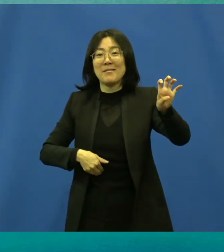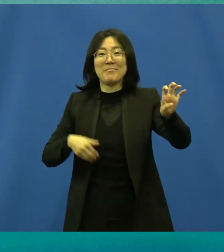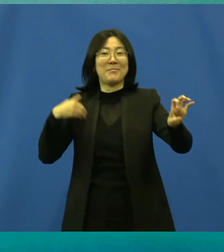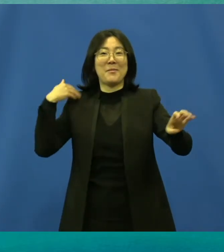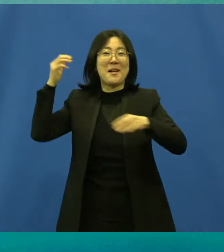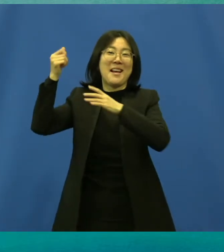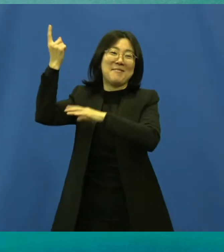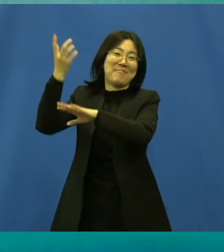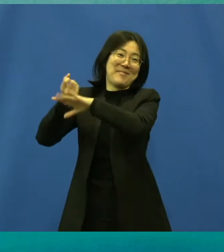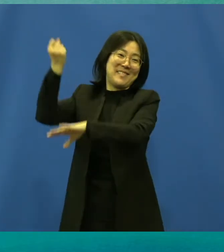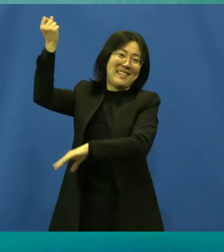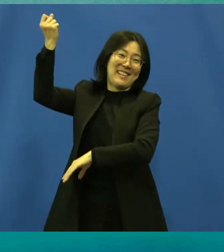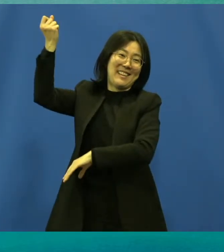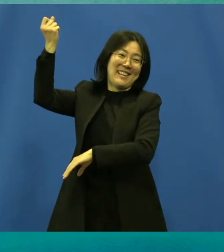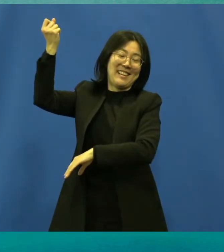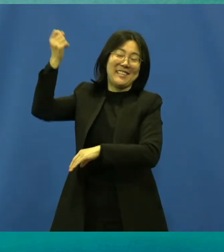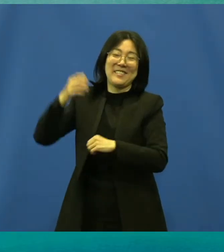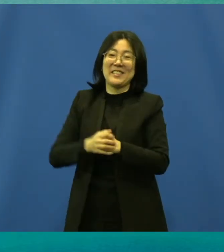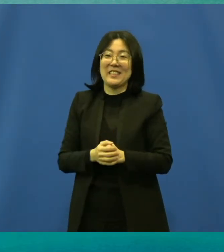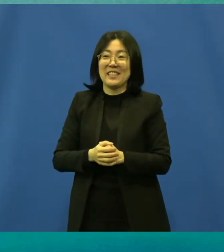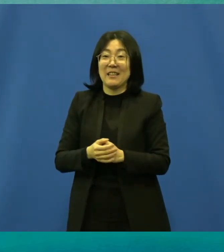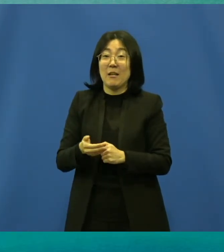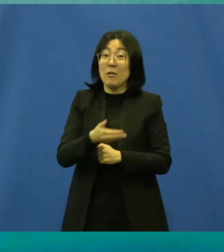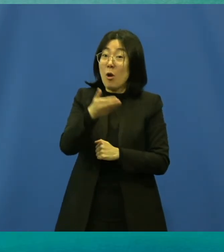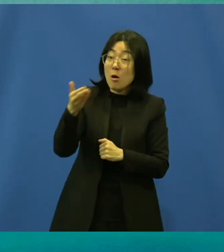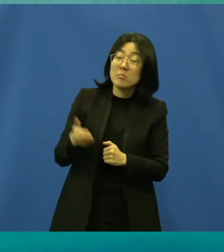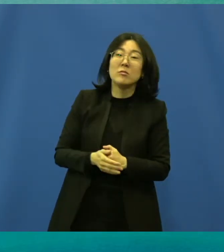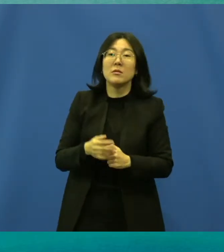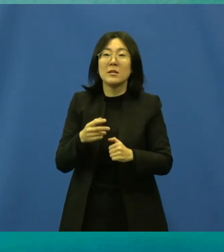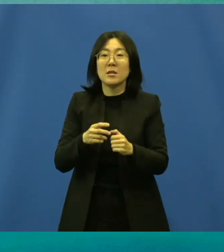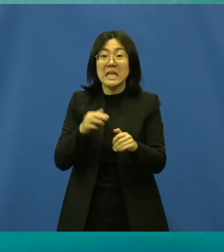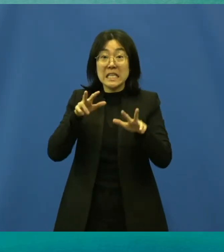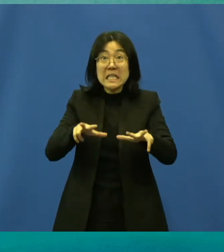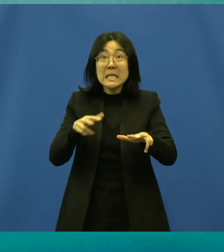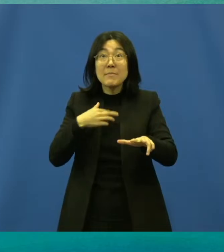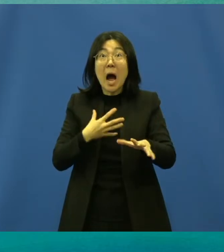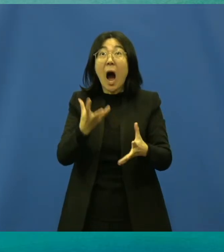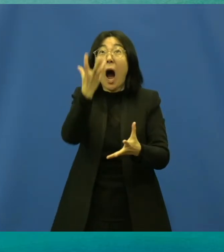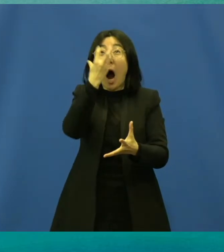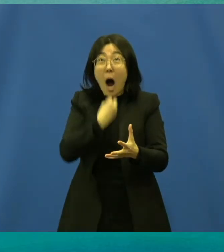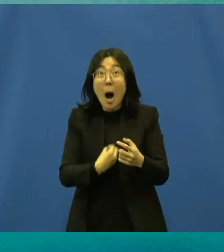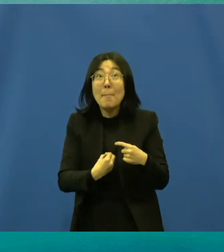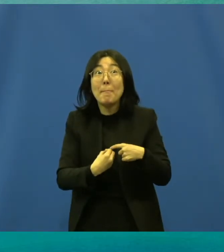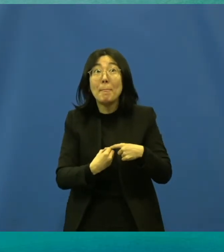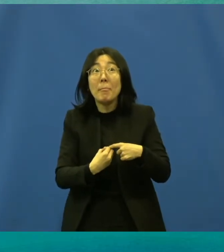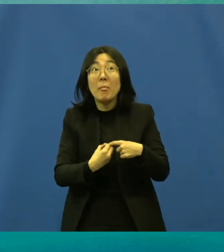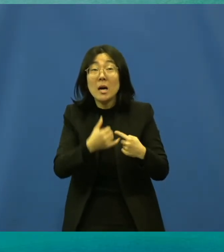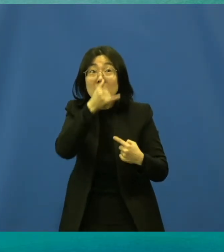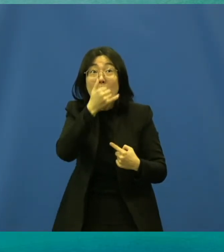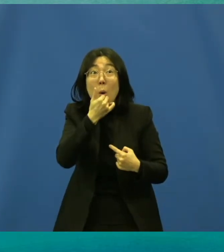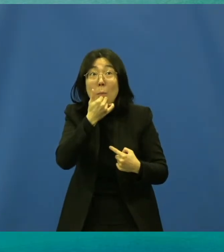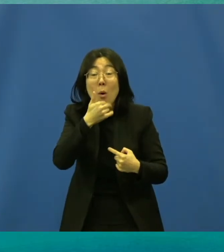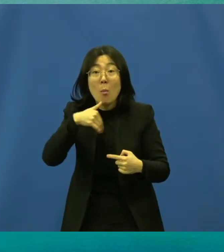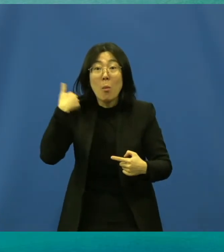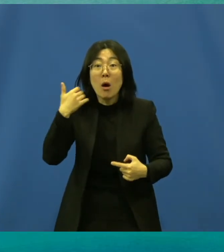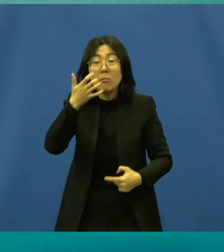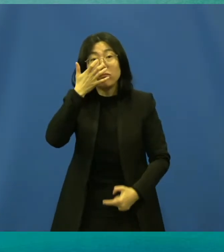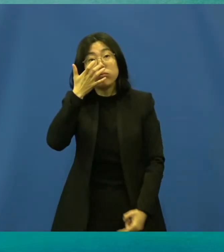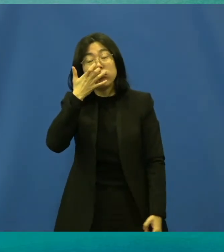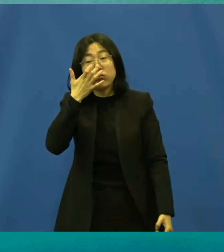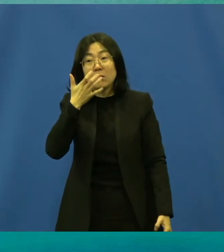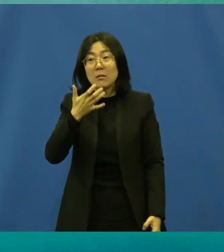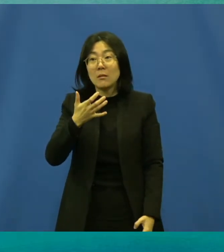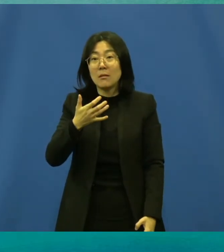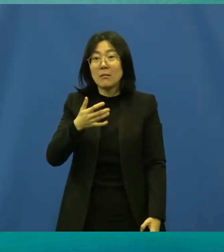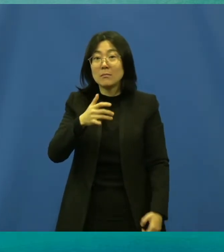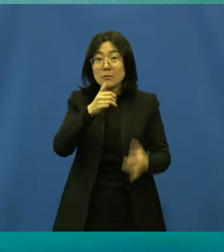물론 자신이 삼켜졌다는 것을 전혀 인식하지 못하는 사람들도 있습니다. 어쩌면 오늘 이 새벽에 나오신 분들 가운데 물고기 뱃속에 계신 분들도